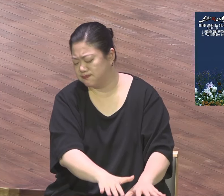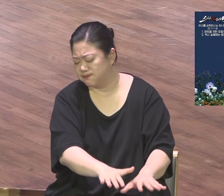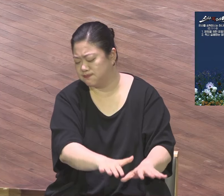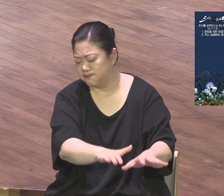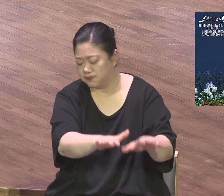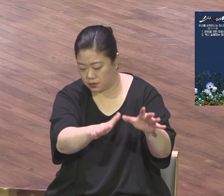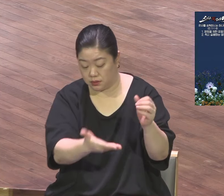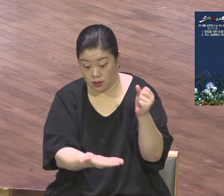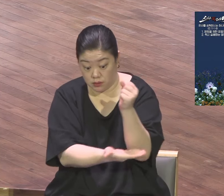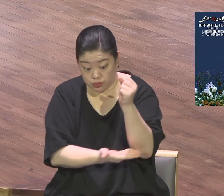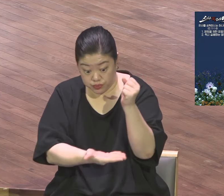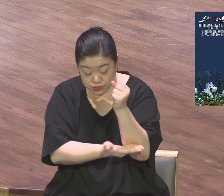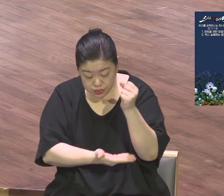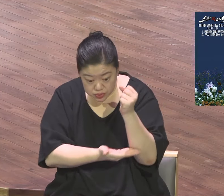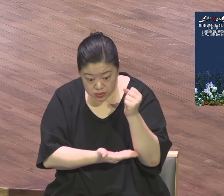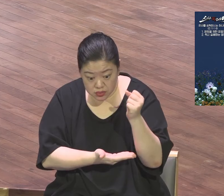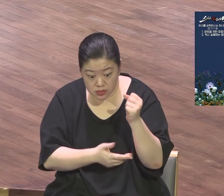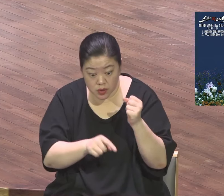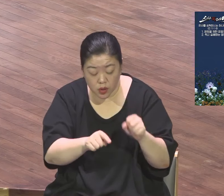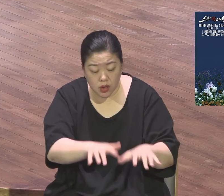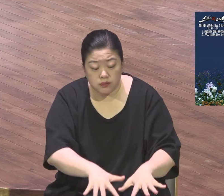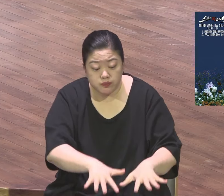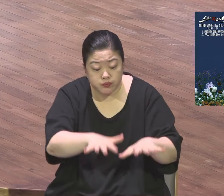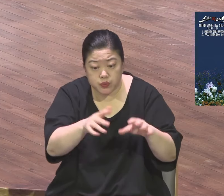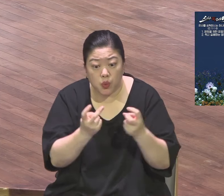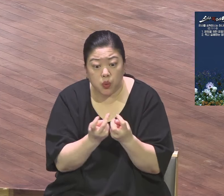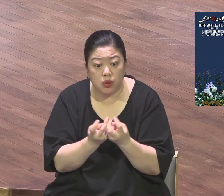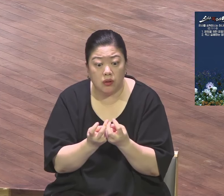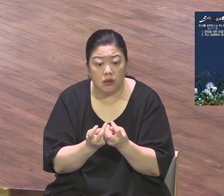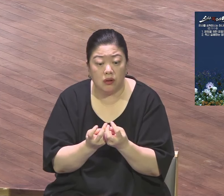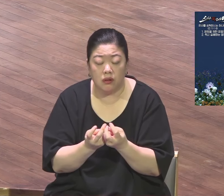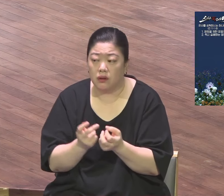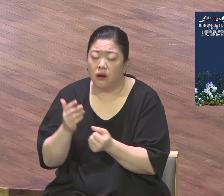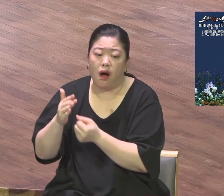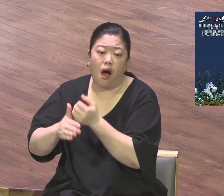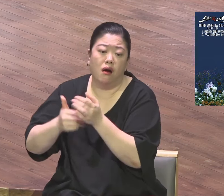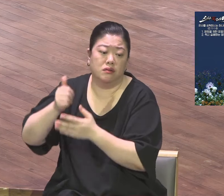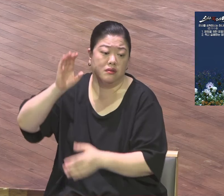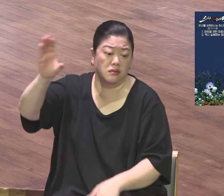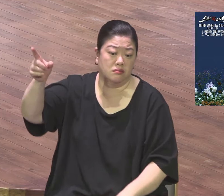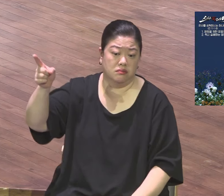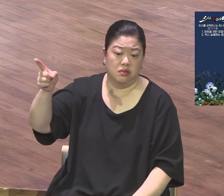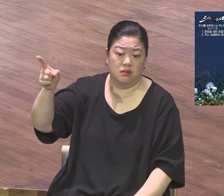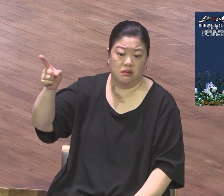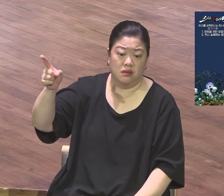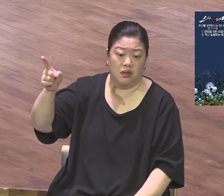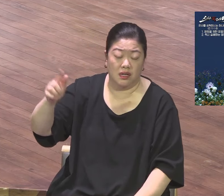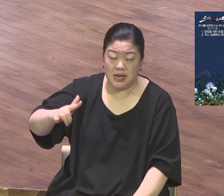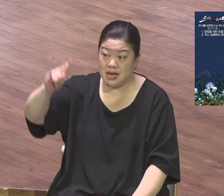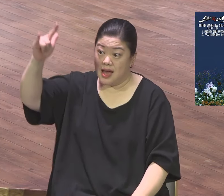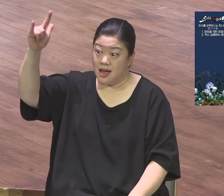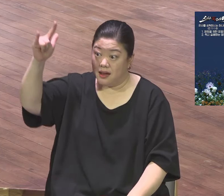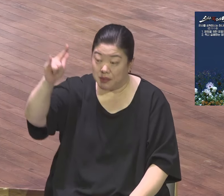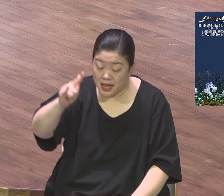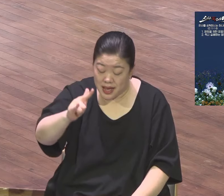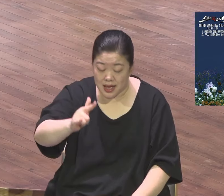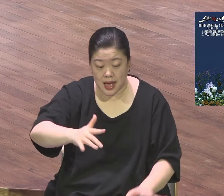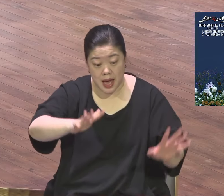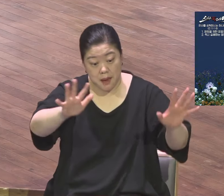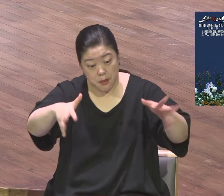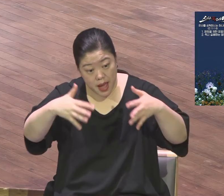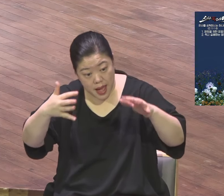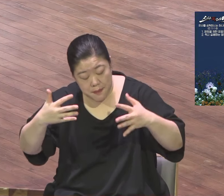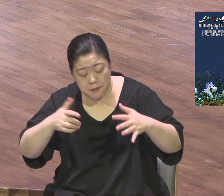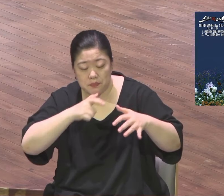하늘의 뜻에 맡기잖아요. 아, 비가 와줘야 되고 적절하게 와줘야 되고 너무 와도 많이 와도 안 돼. 비가 적절하게 와줘야 되고 바람도